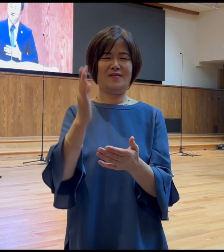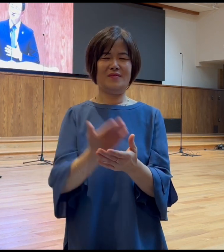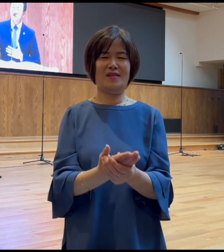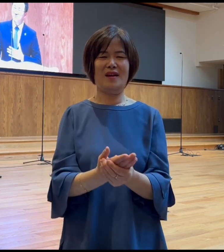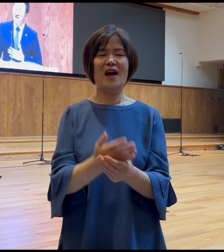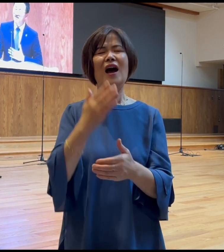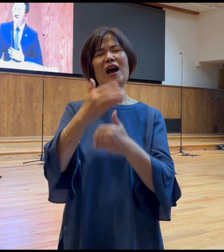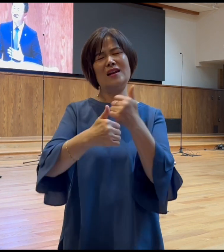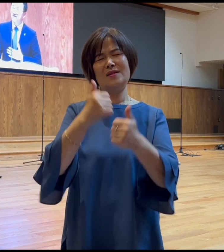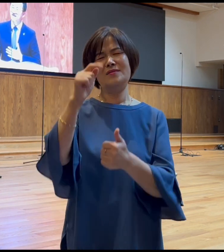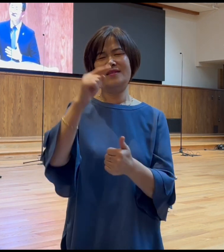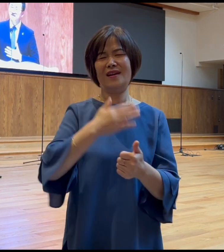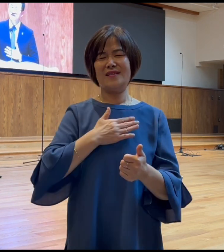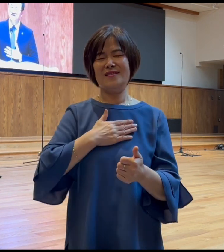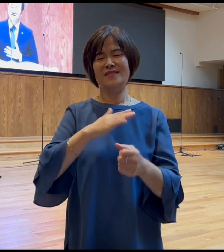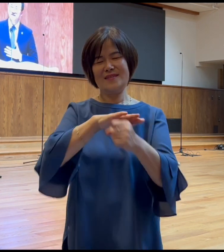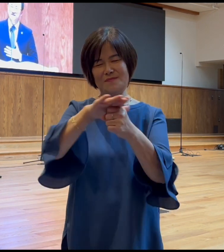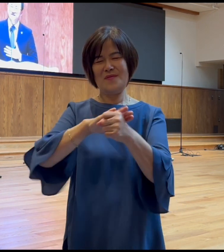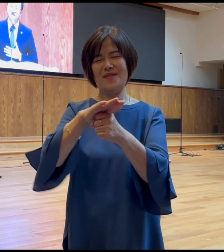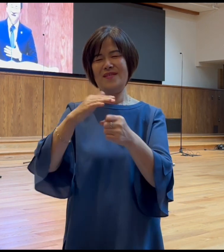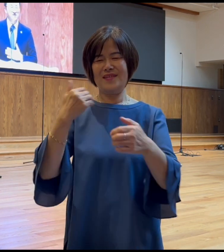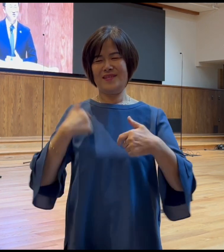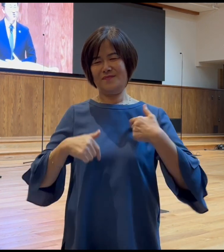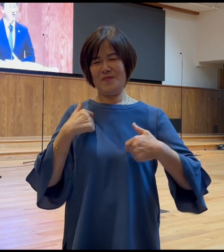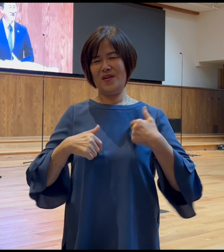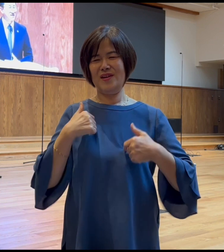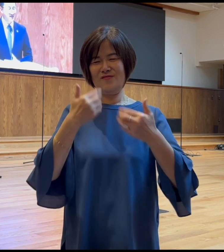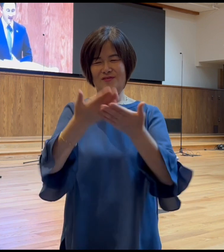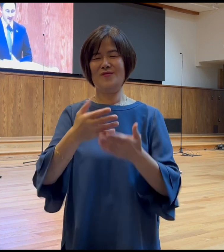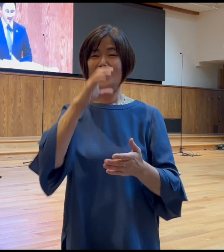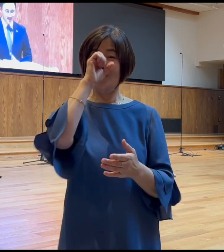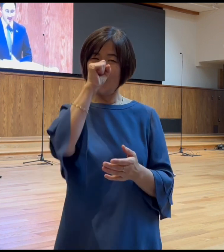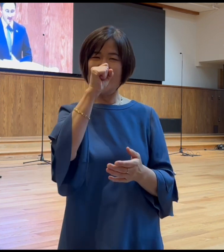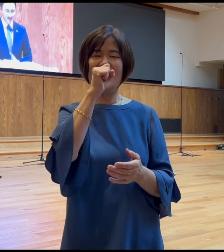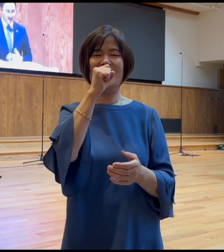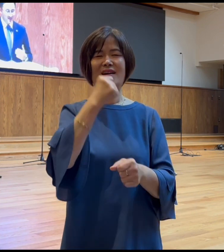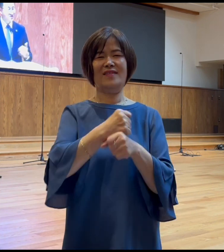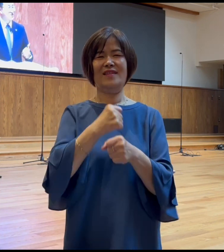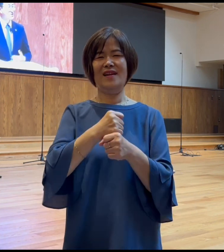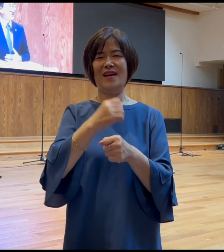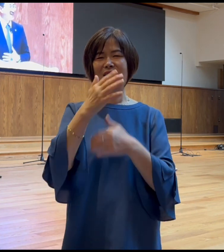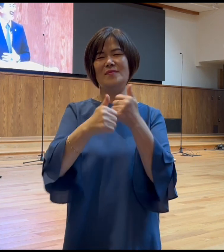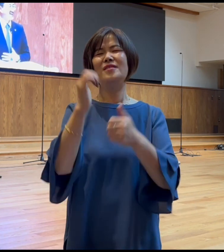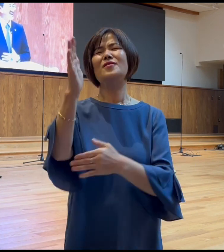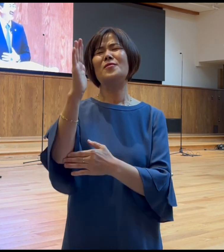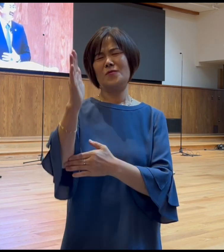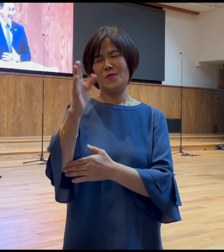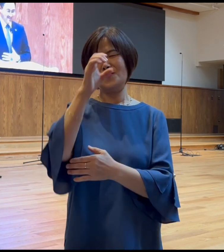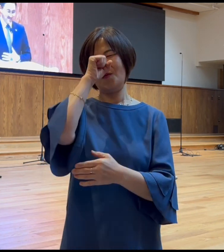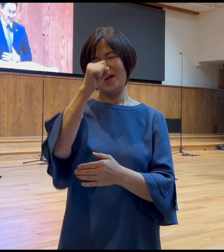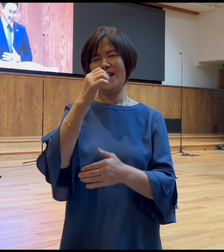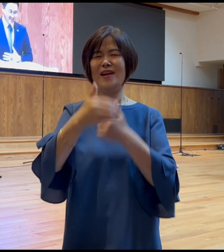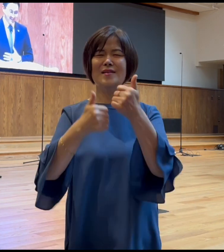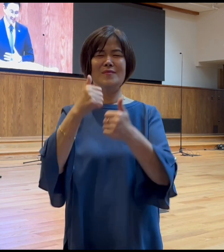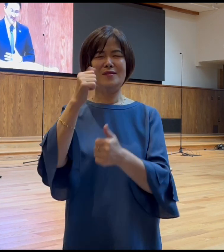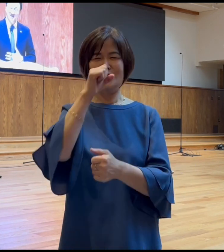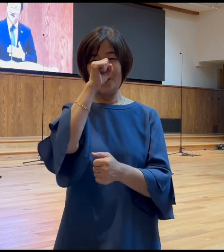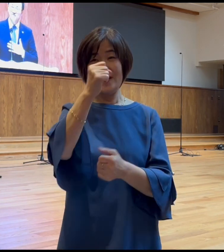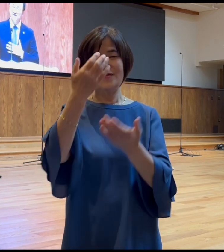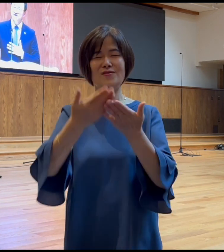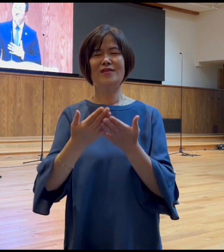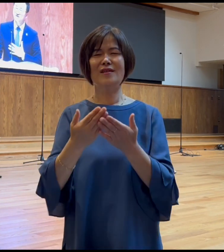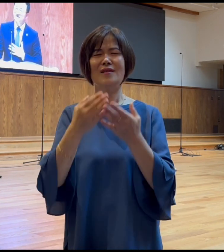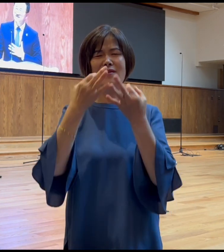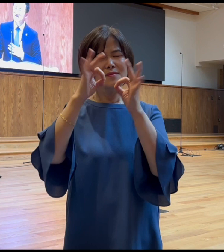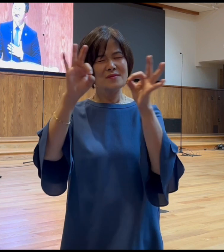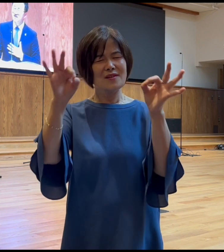내가 너를 기뻐한다. 내가 너를 좋아한다. 내가 너 설교 좋아해. 이